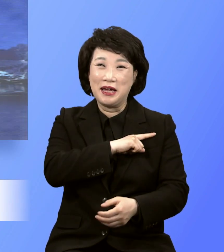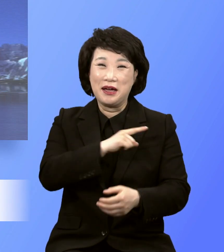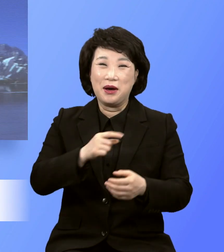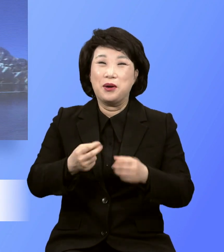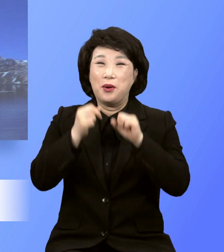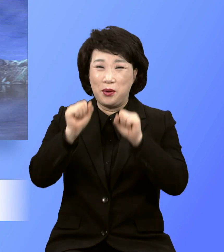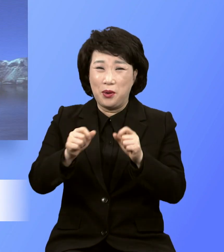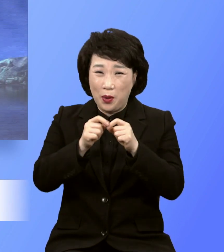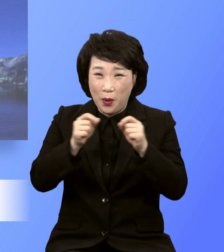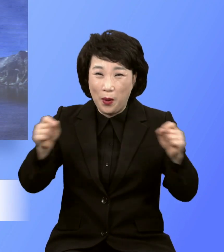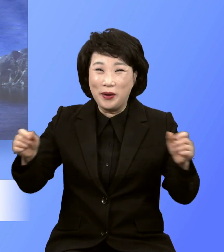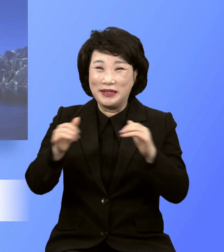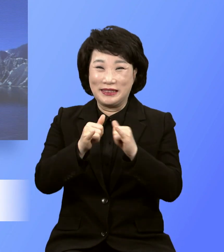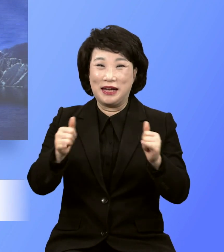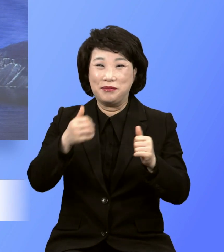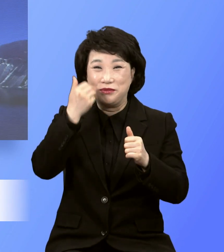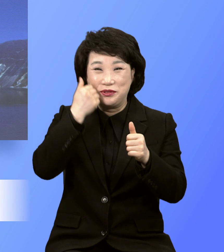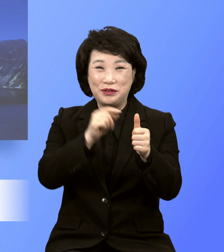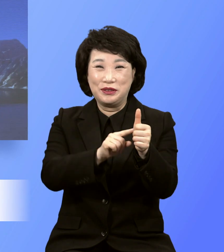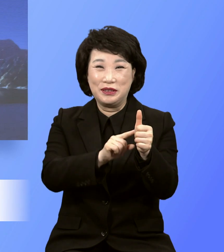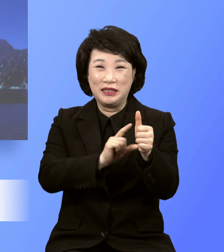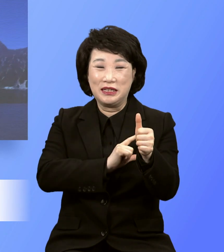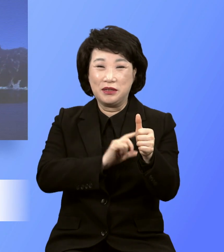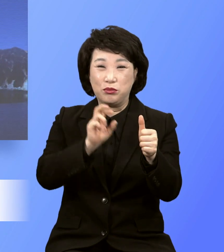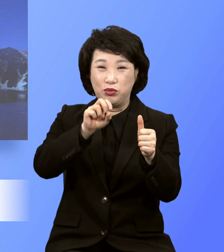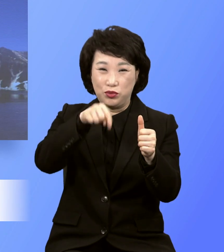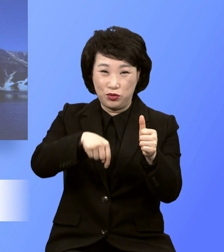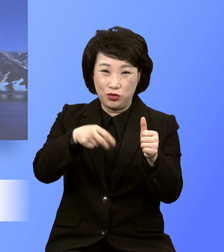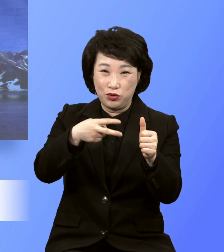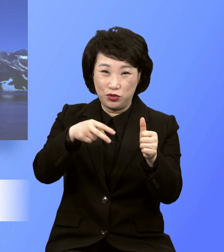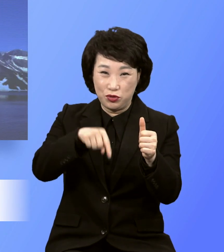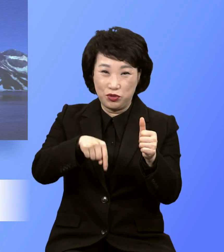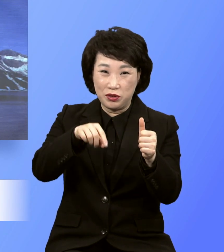많이 오래오래 산 무두셀라가